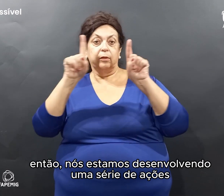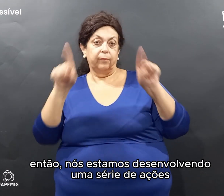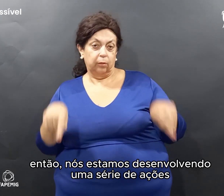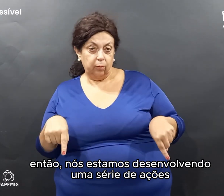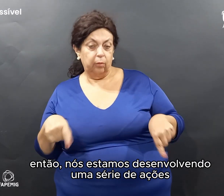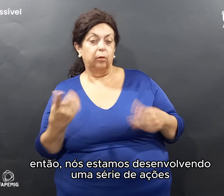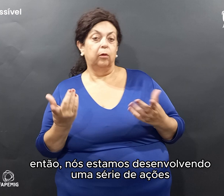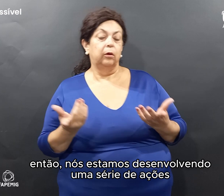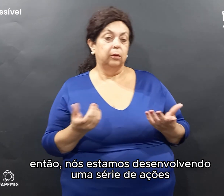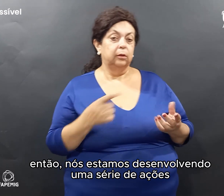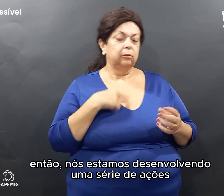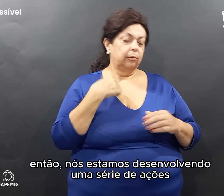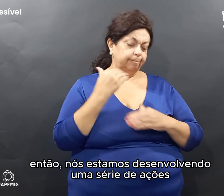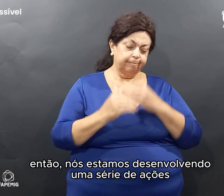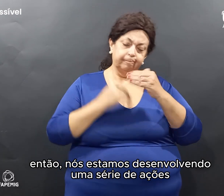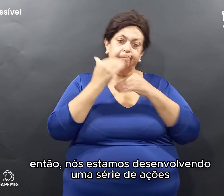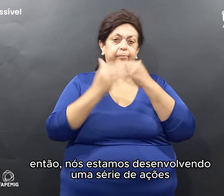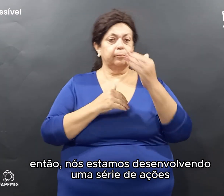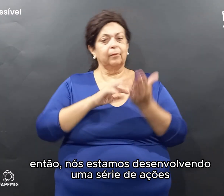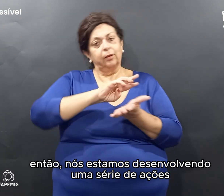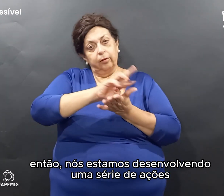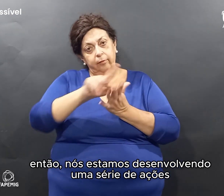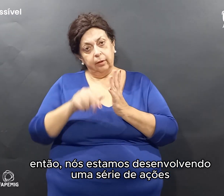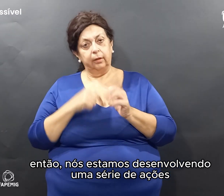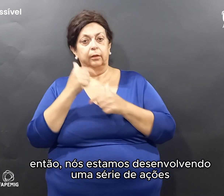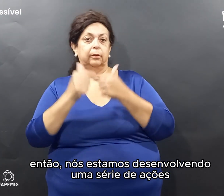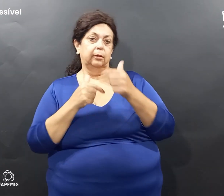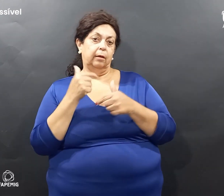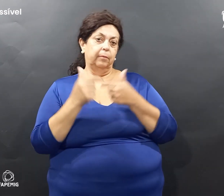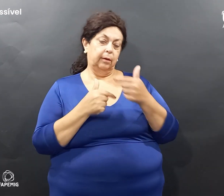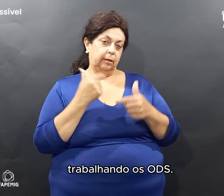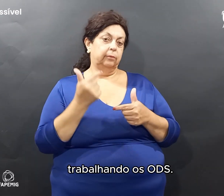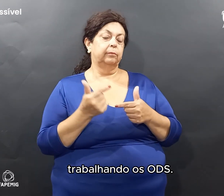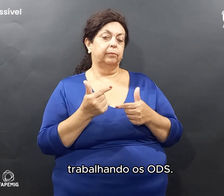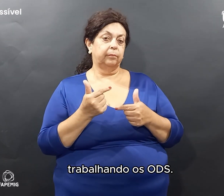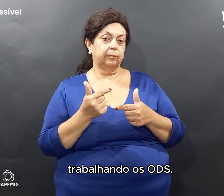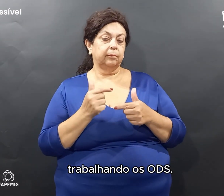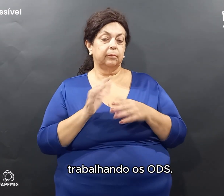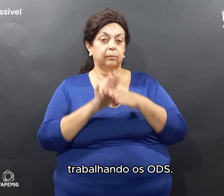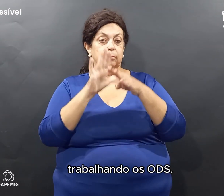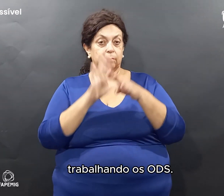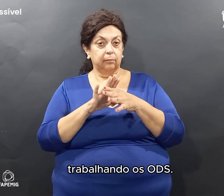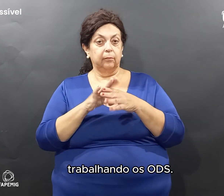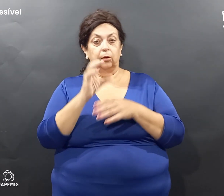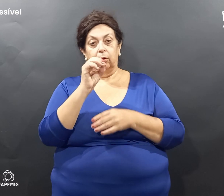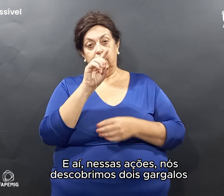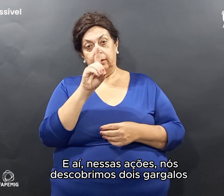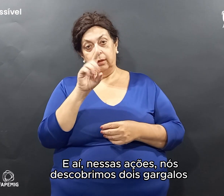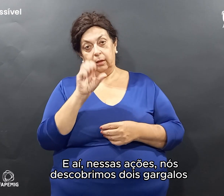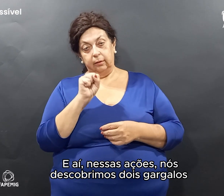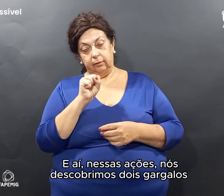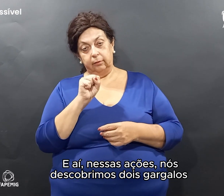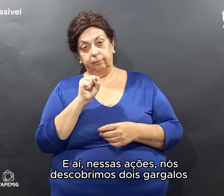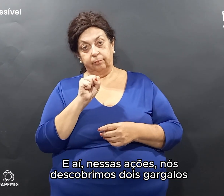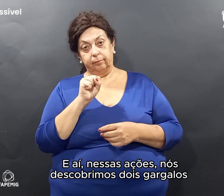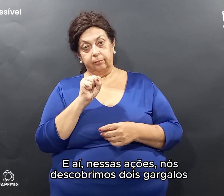estamos desenvolvendo aí uma série de ações para trabalhando os ODS. E aí, nessas